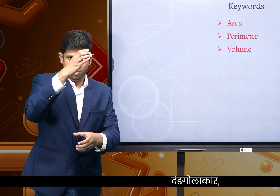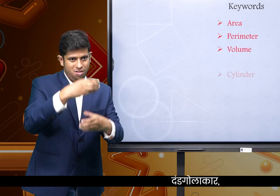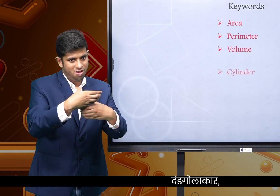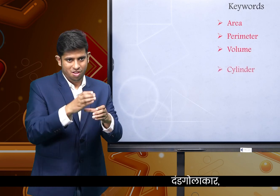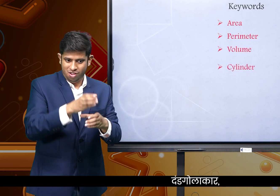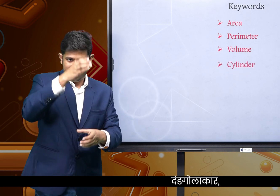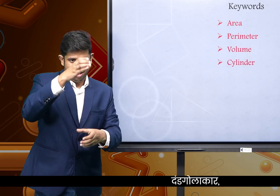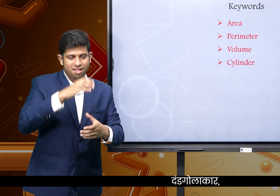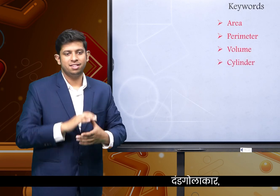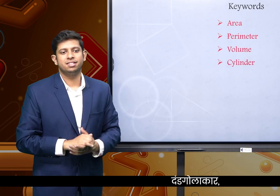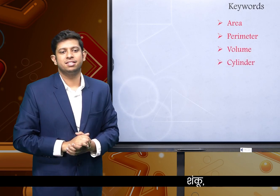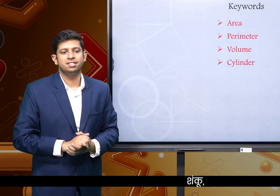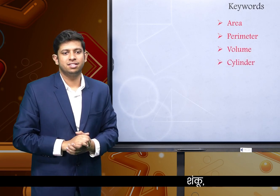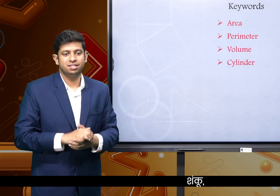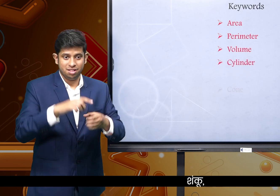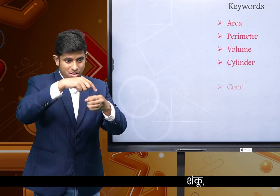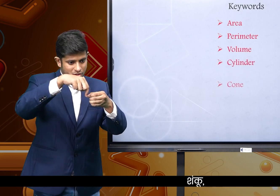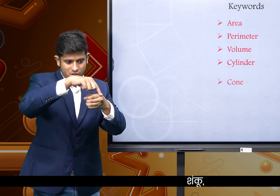दंडगोलाकार, शंकू,